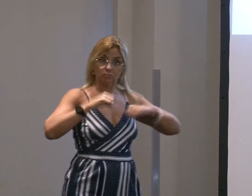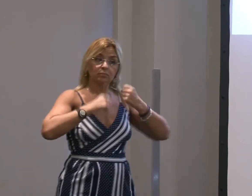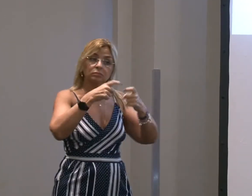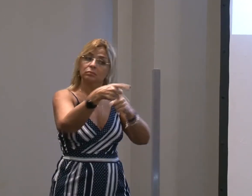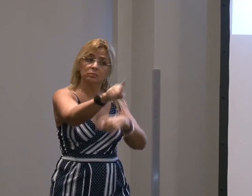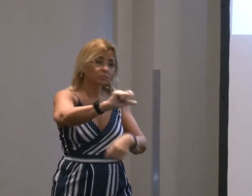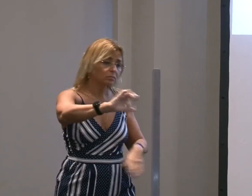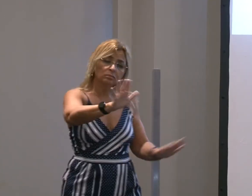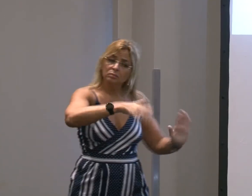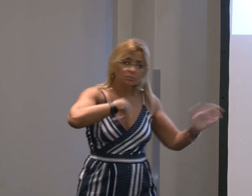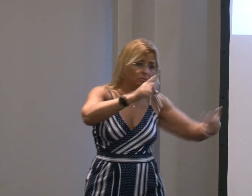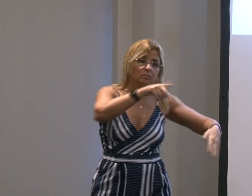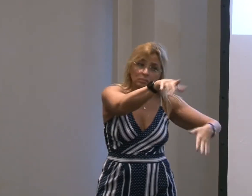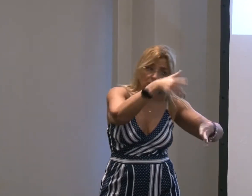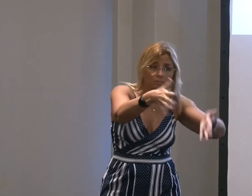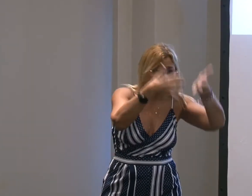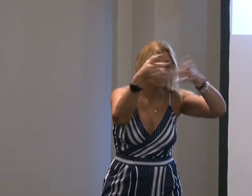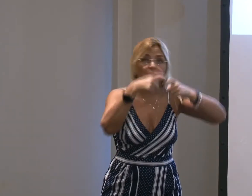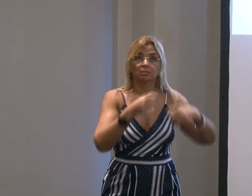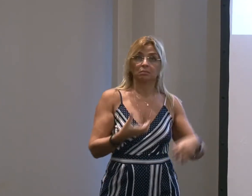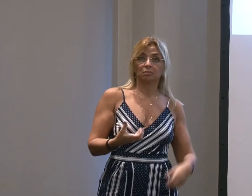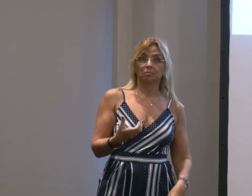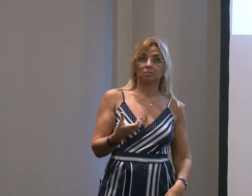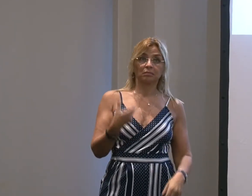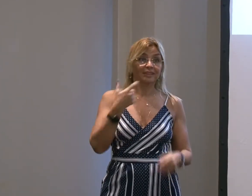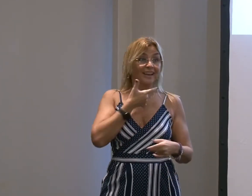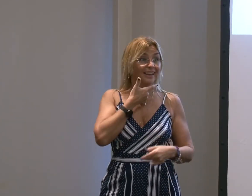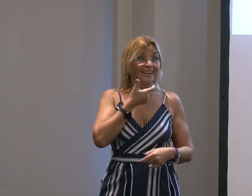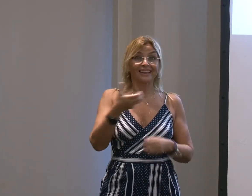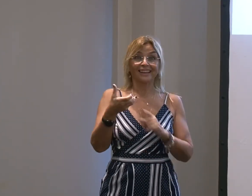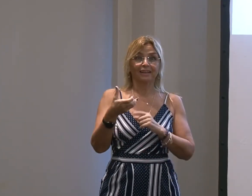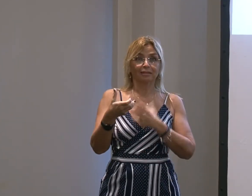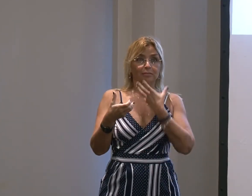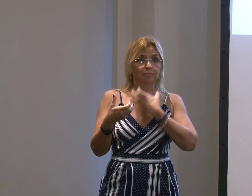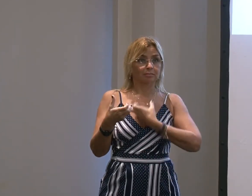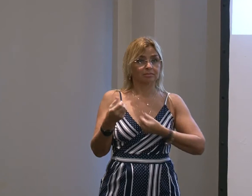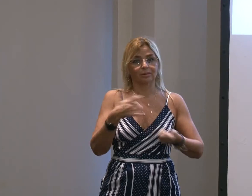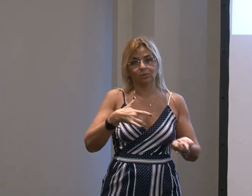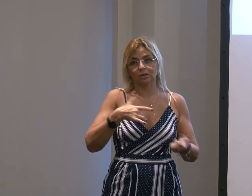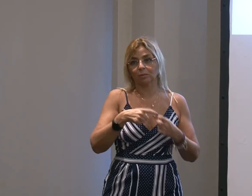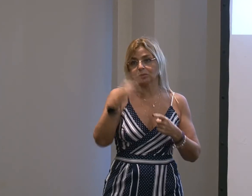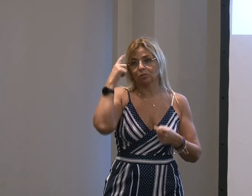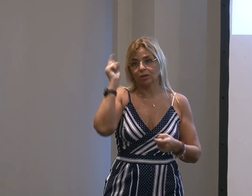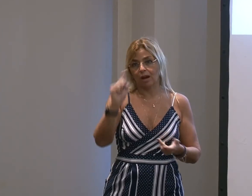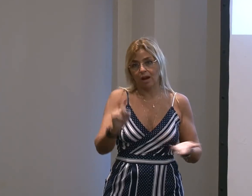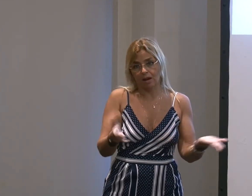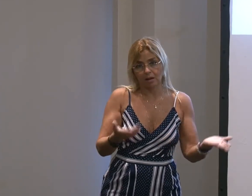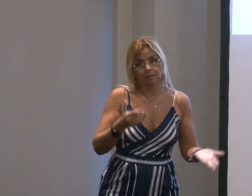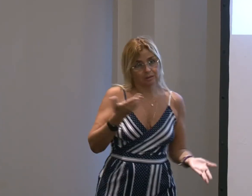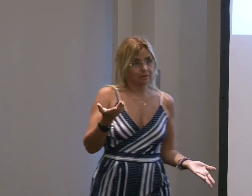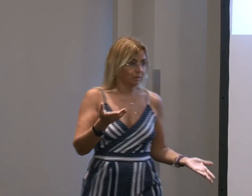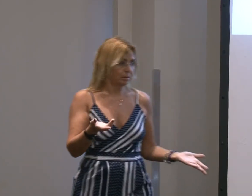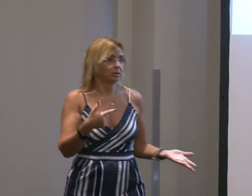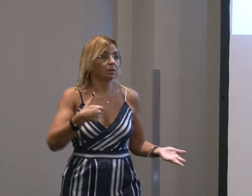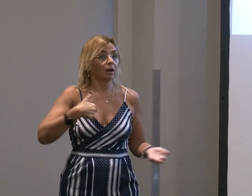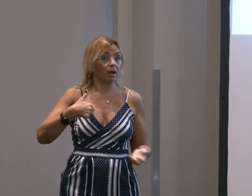isso. E eu fico extremamente revoltado. E eu falo para o médico, não usa isso, que isso não vai adiantar. Eles ficam com esse sorriso amarelo, coitado. Eles não sabem também, né?